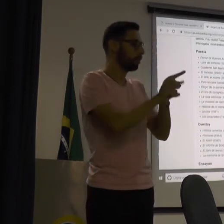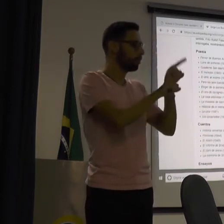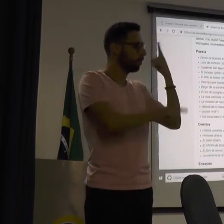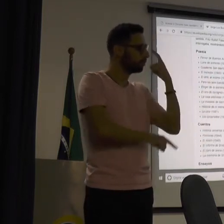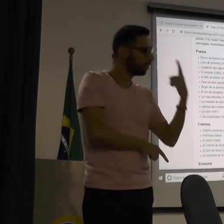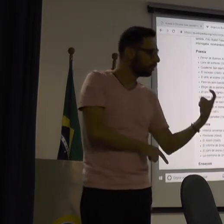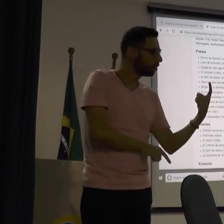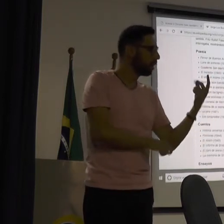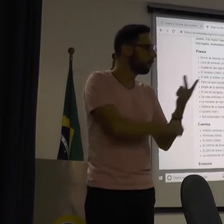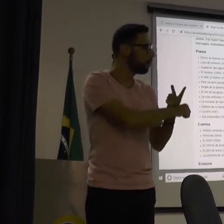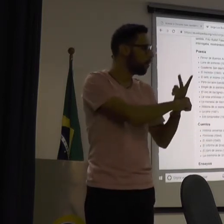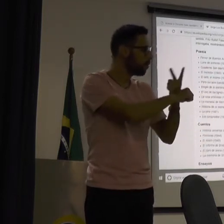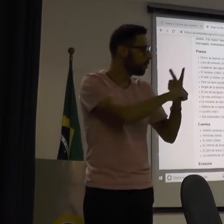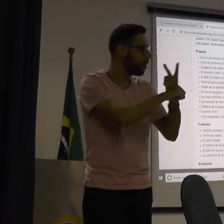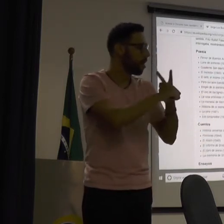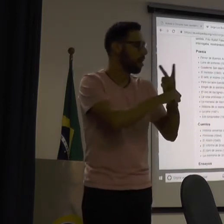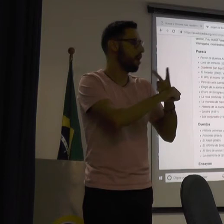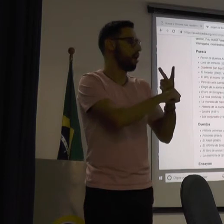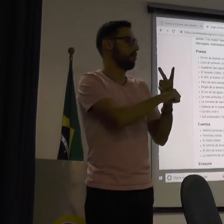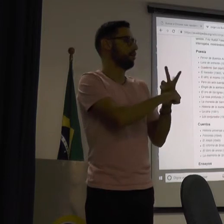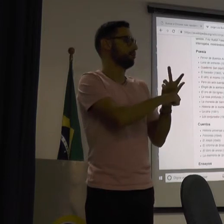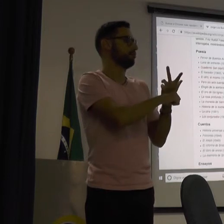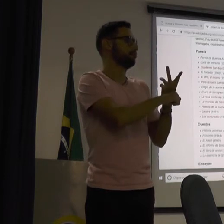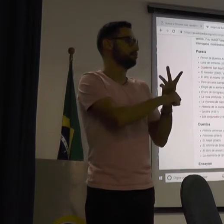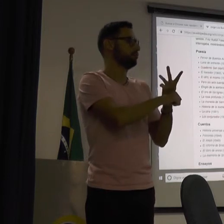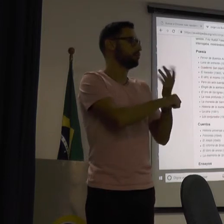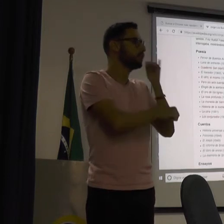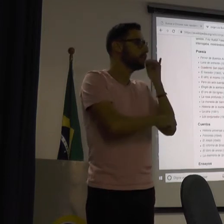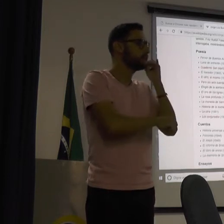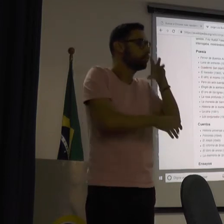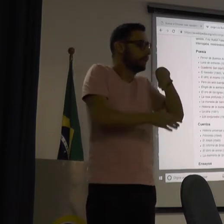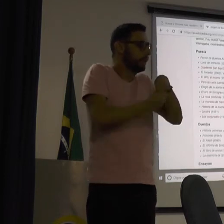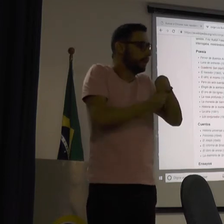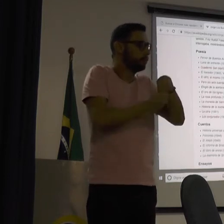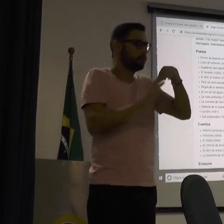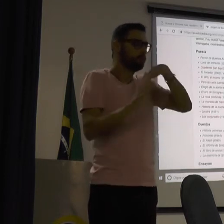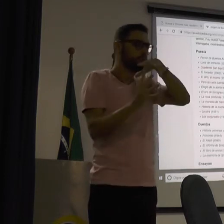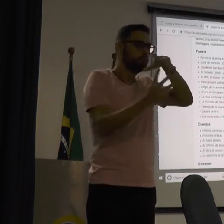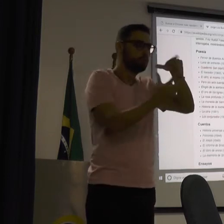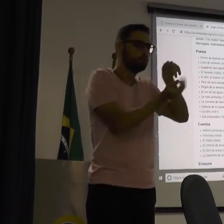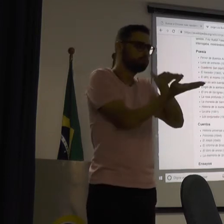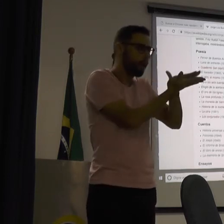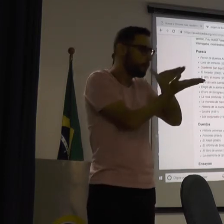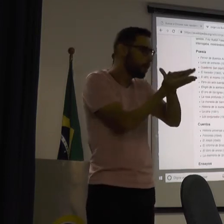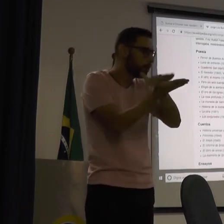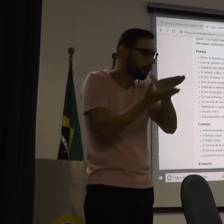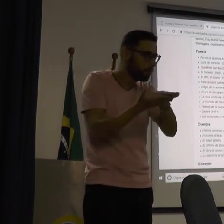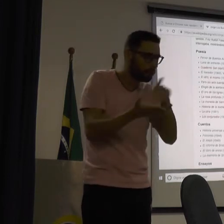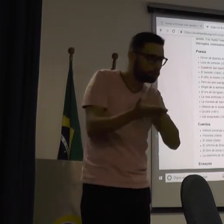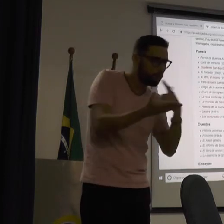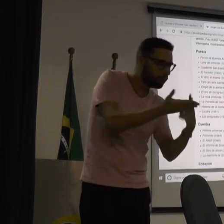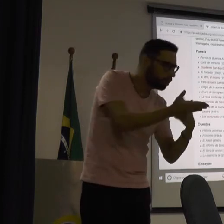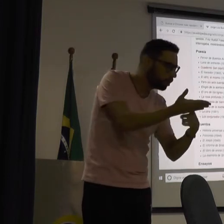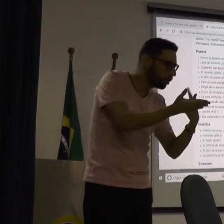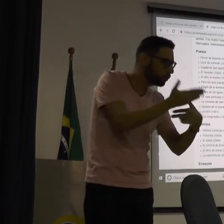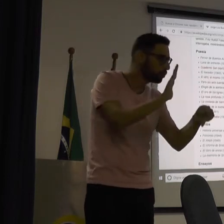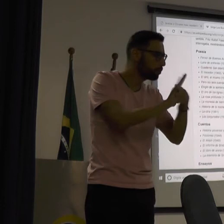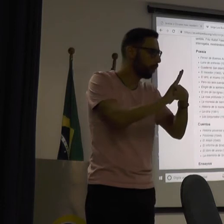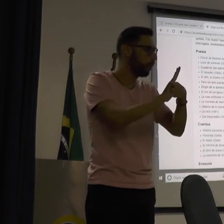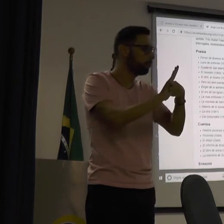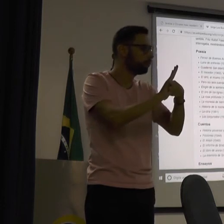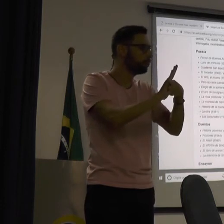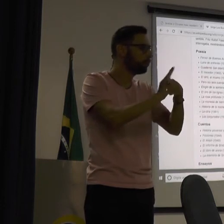de procurar dentro da produção mundial a produção feita